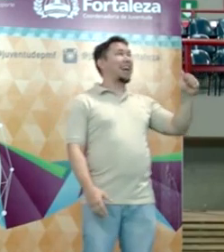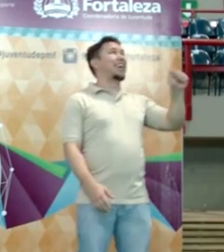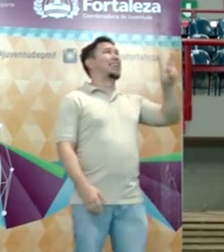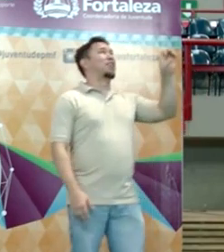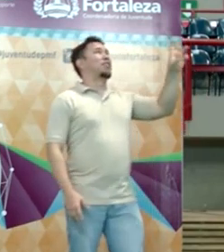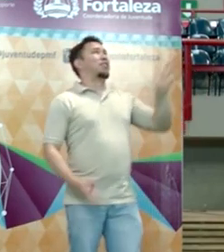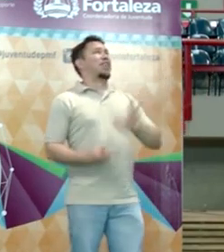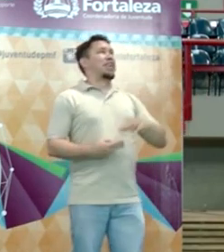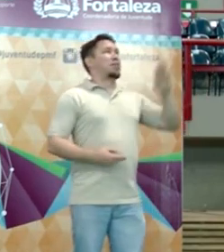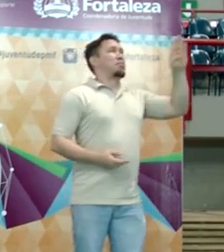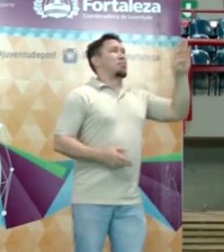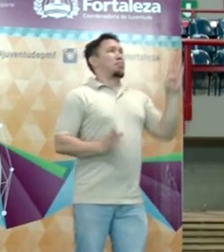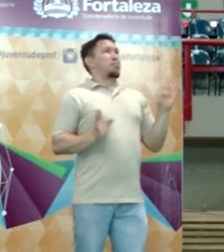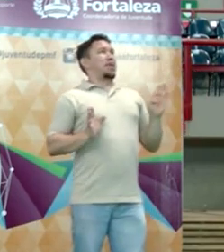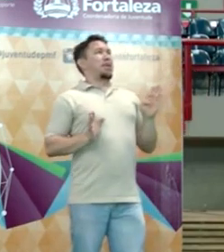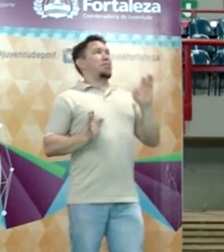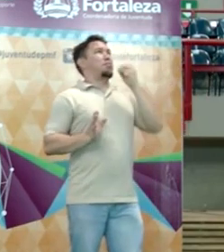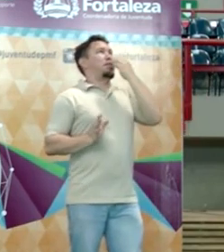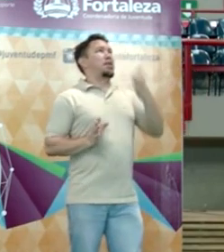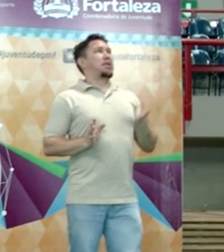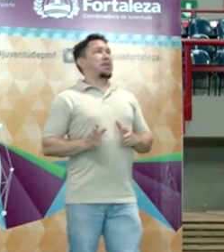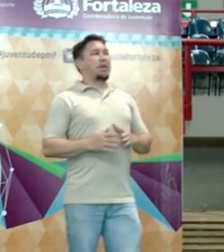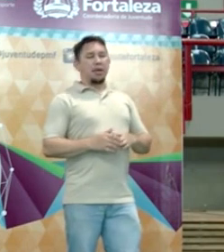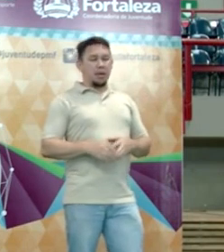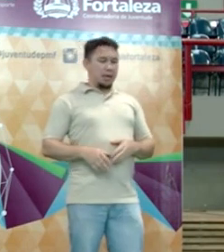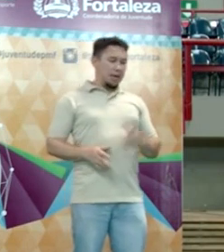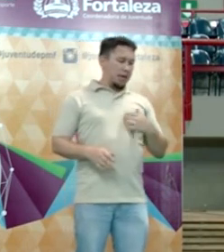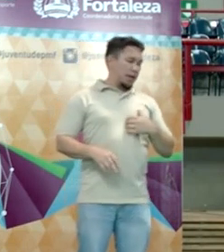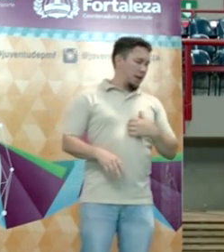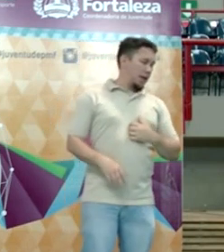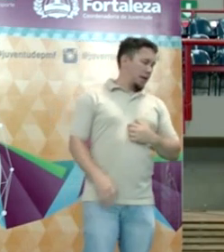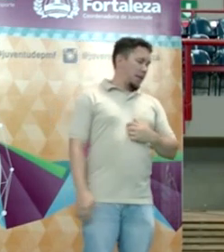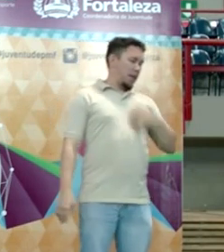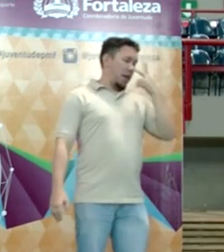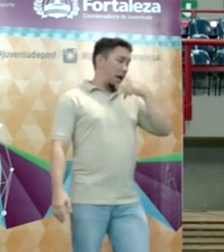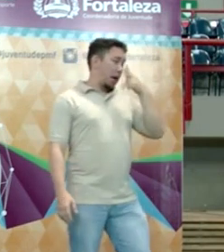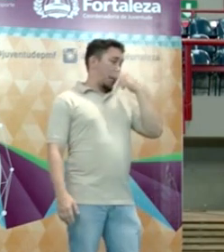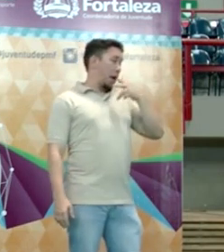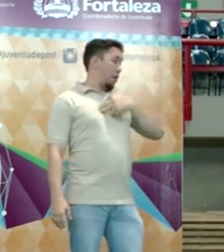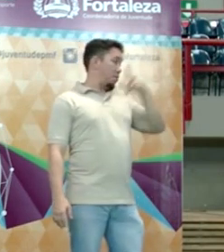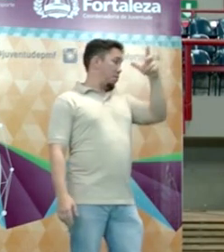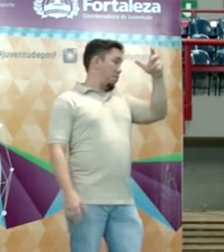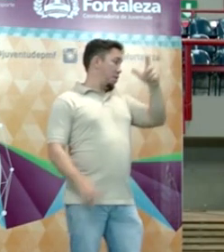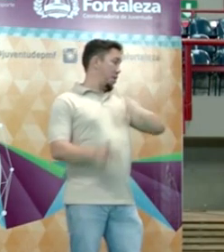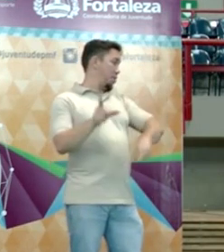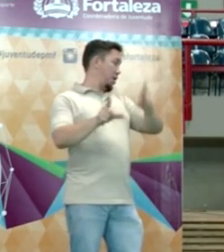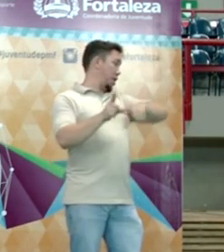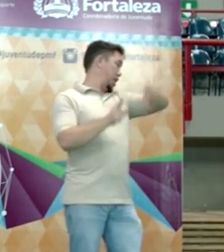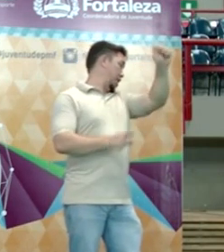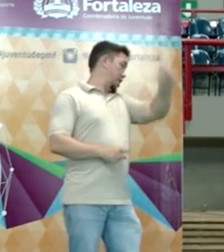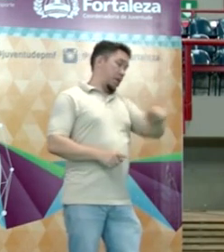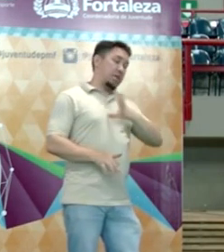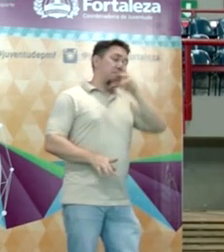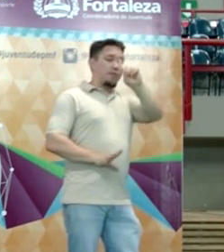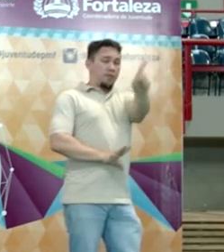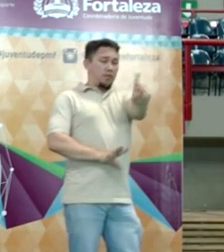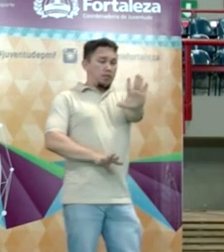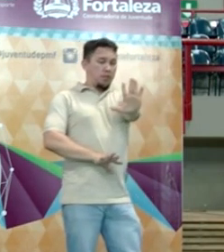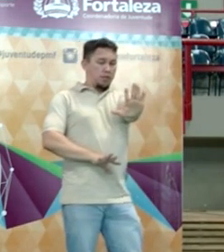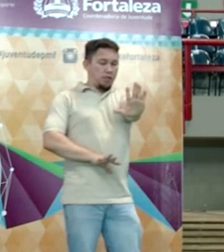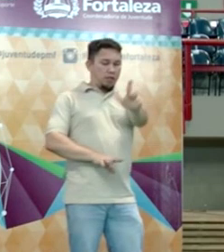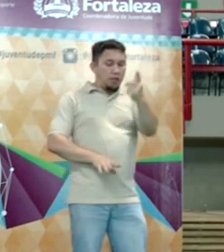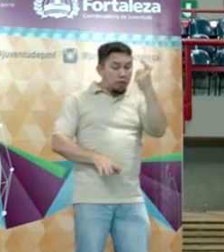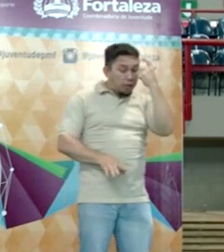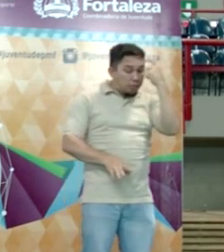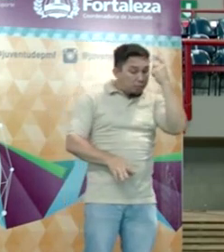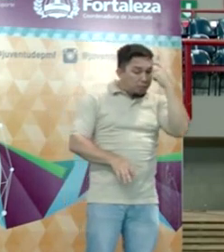de Cristo. Não é assim. Eu vou chutar em tudinho a mesma letra. Não, pelo amor de Deus, não faça isso. Certo? Você tem que